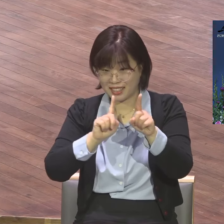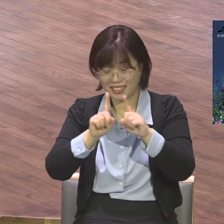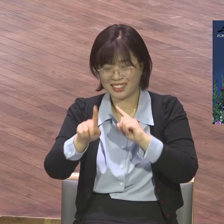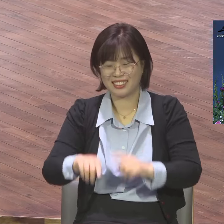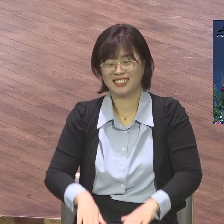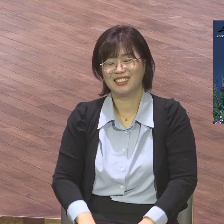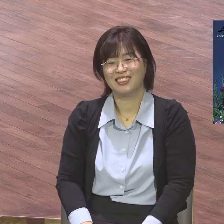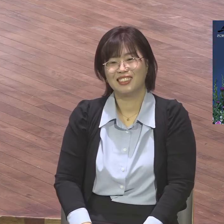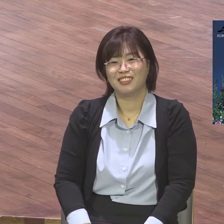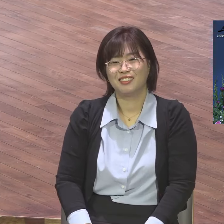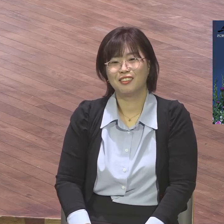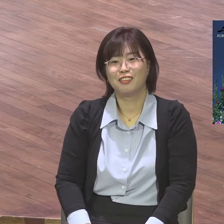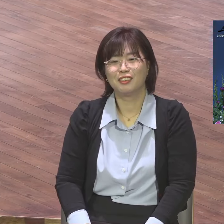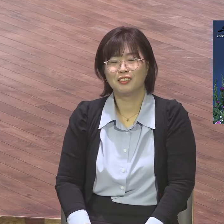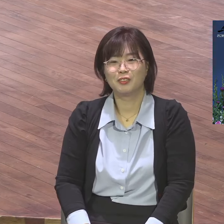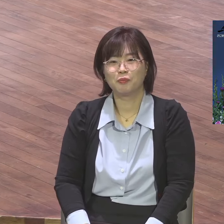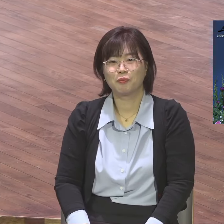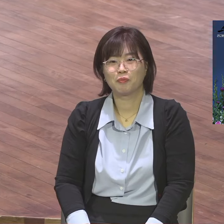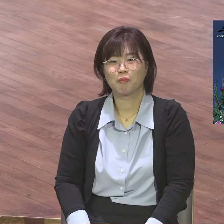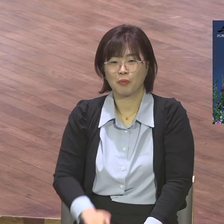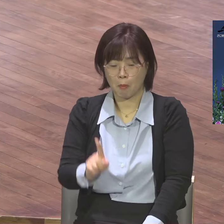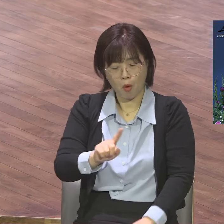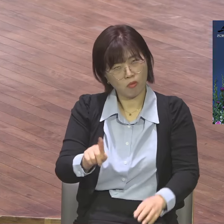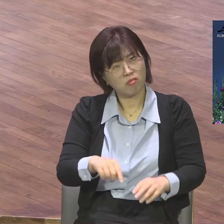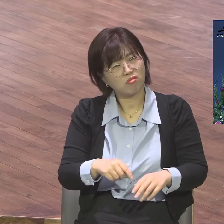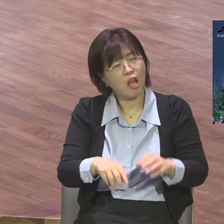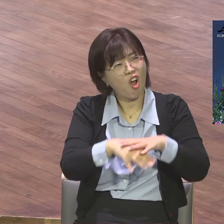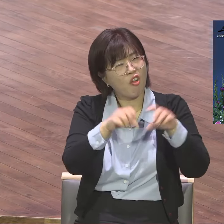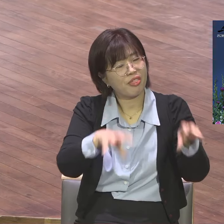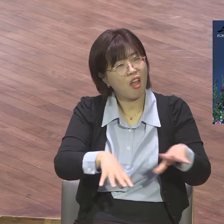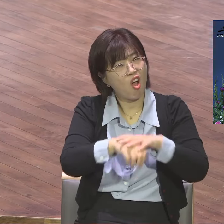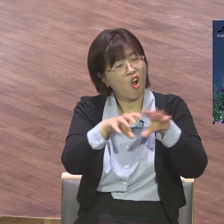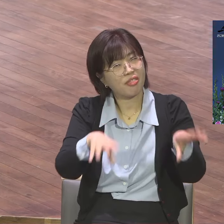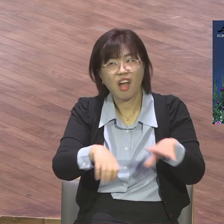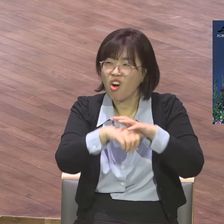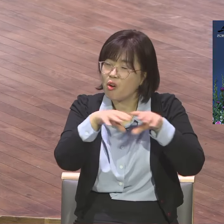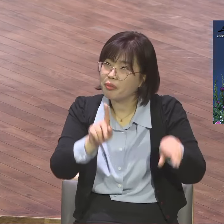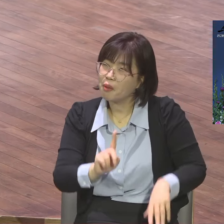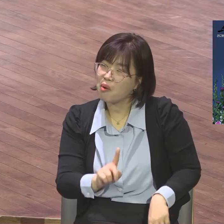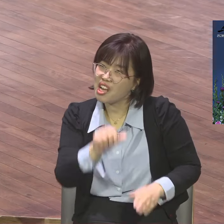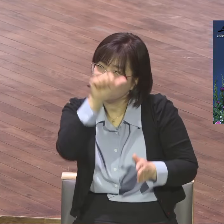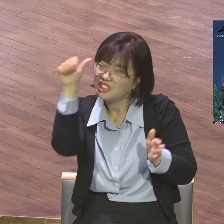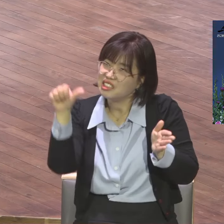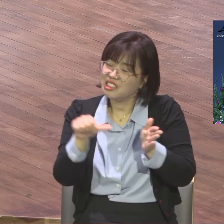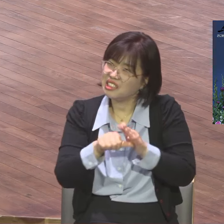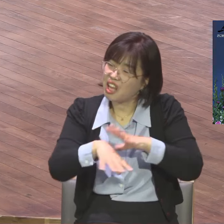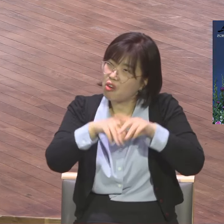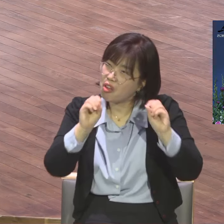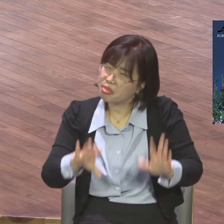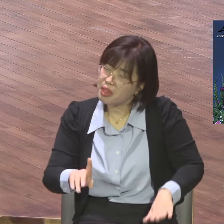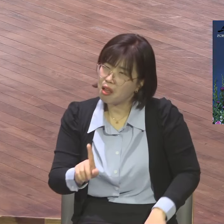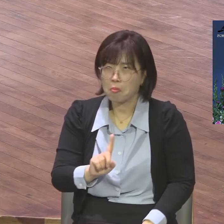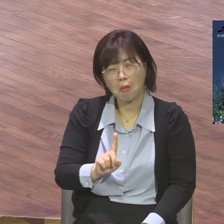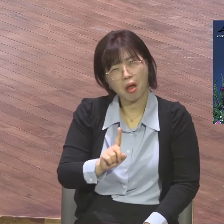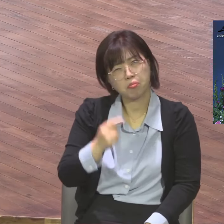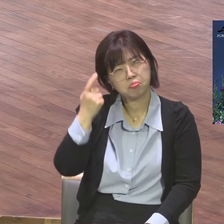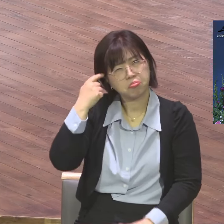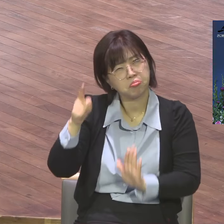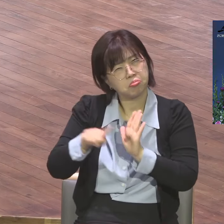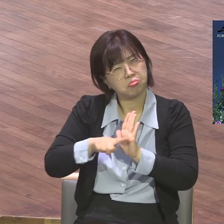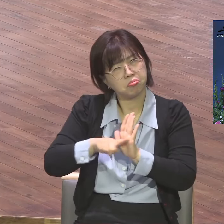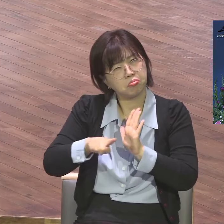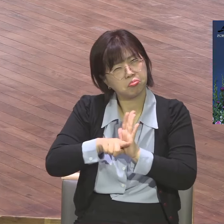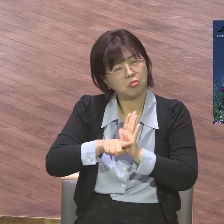마치 전도서가 염세주의나 그런 허무주의적 삶을 강조하는 것이